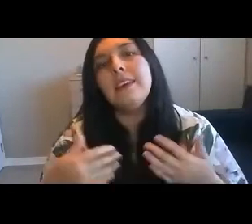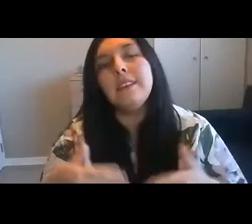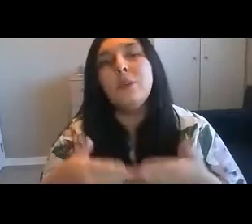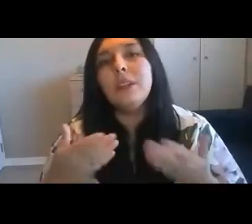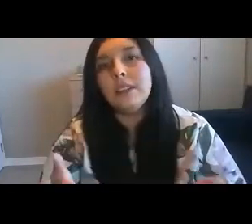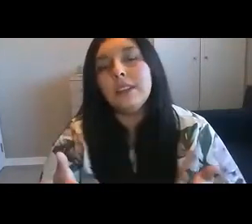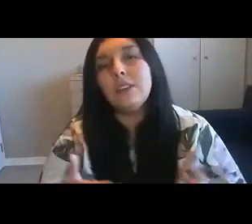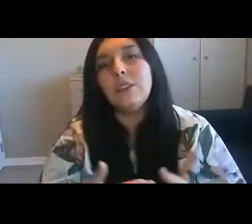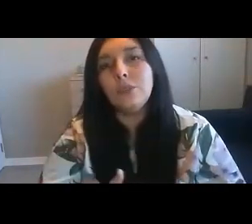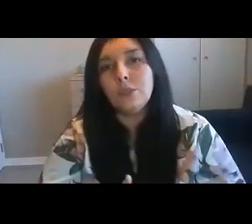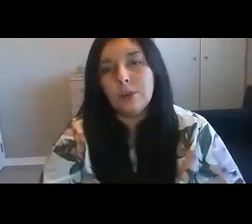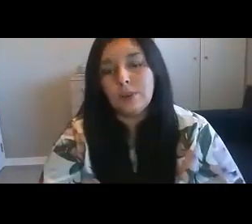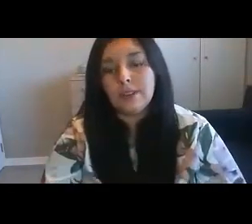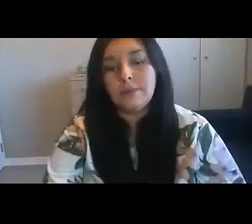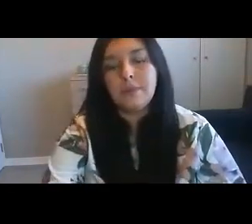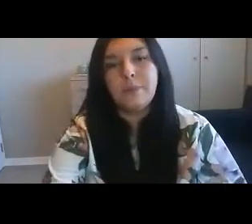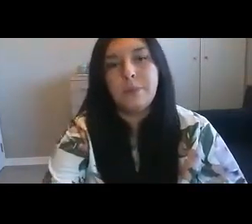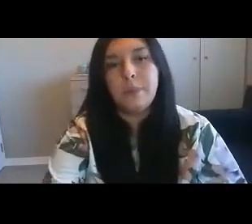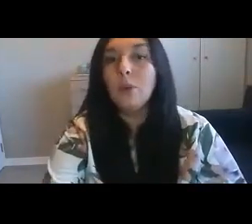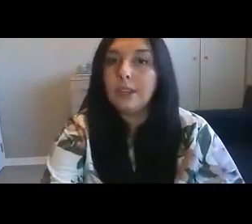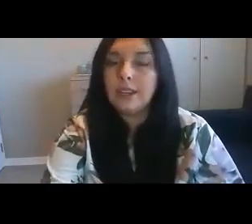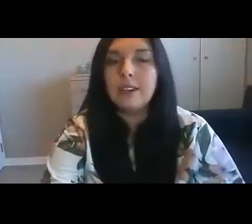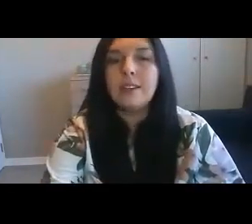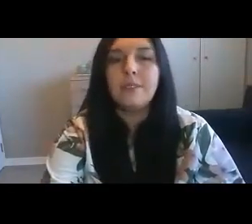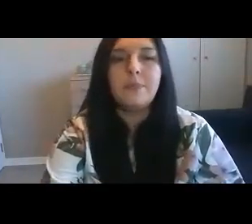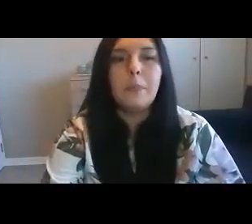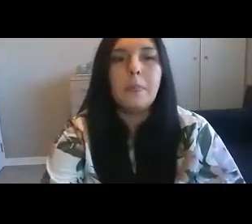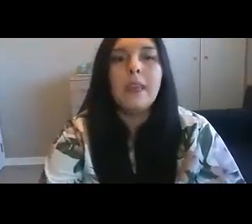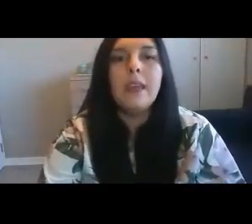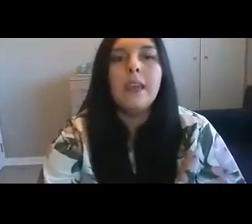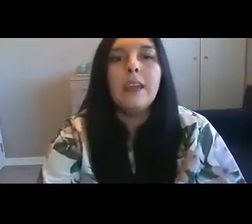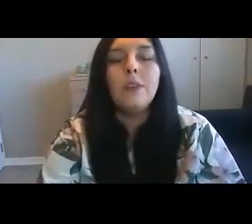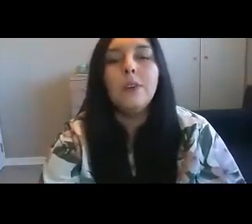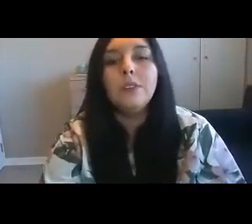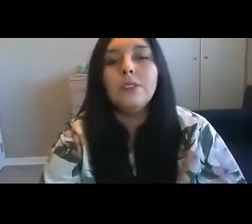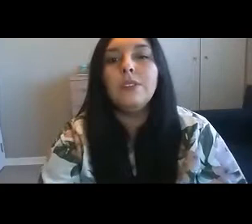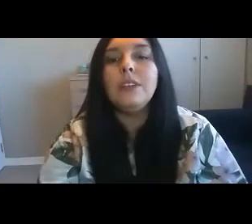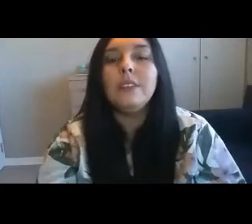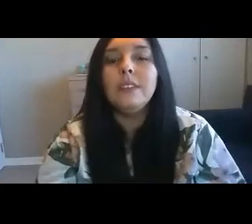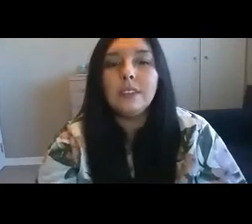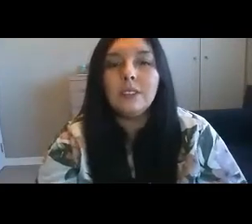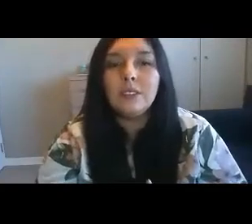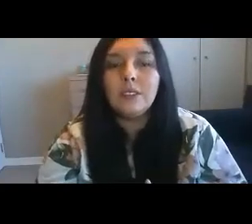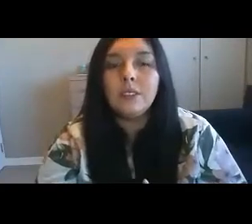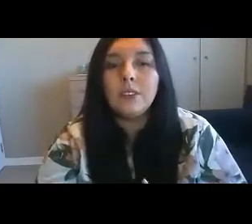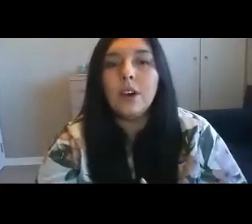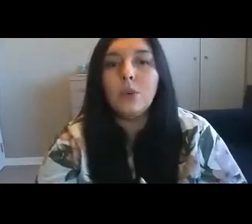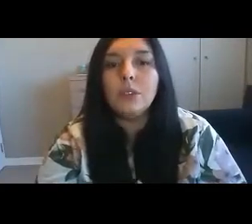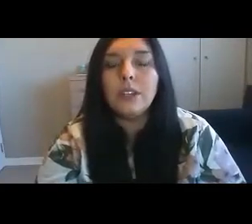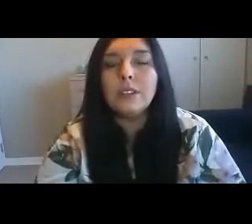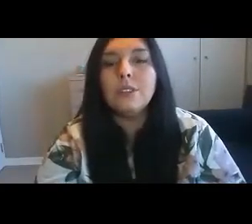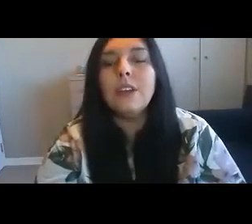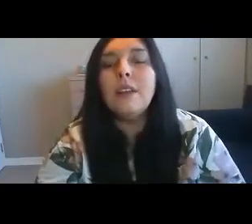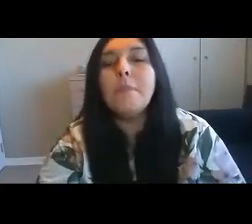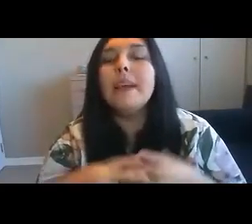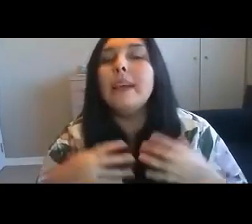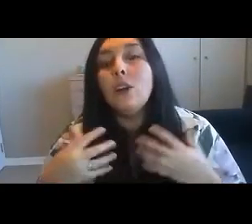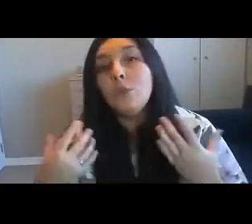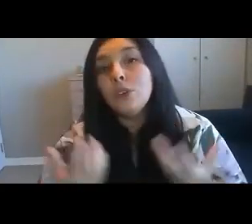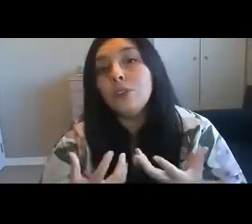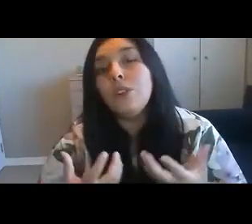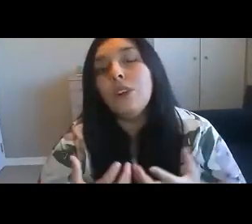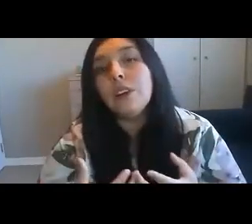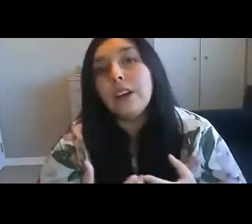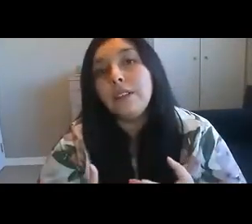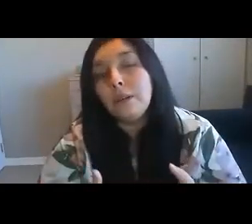que se encuentran dentro de sus hablas o de la carrera. Luego se solicitan estos ciertos ajustes razonables y